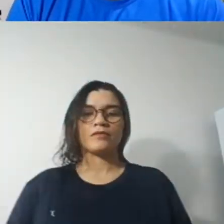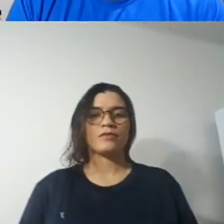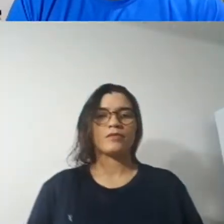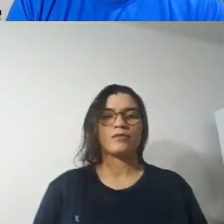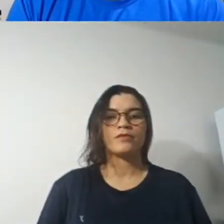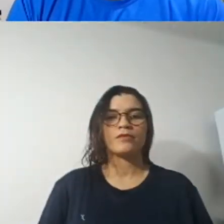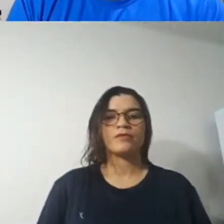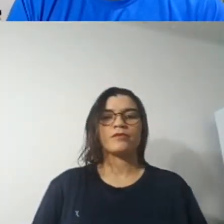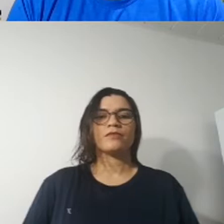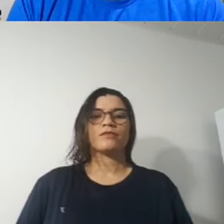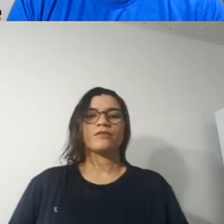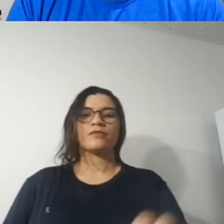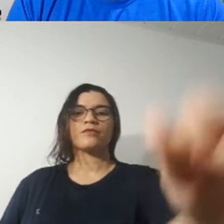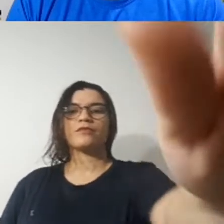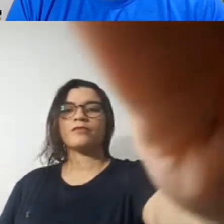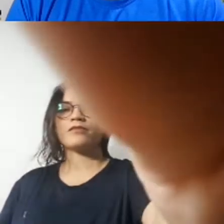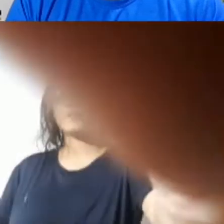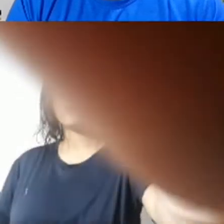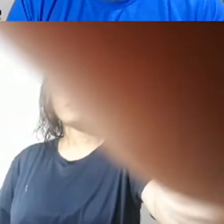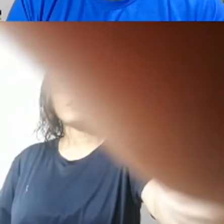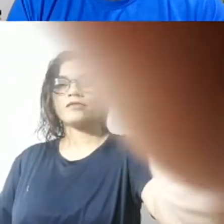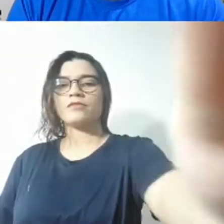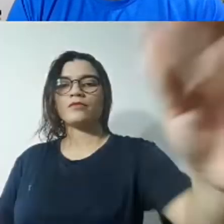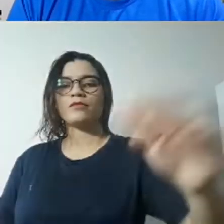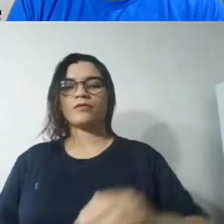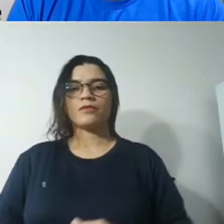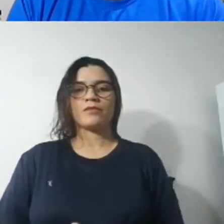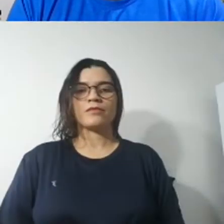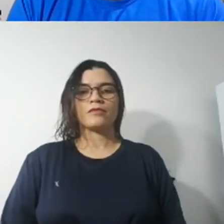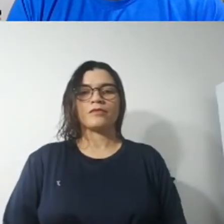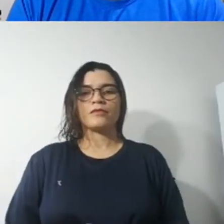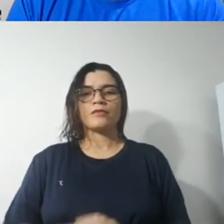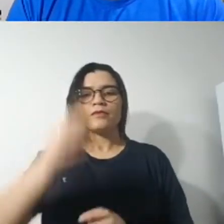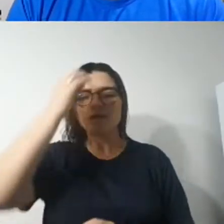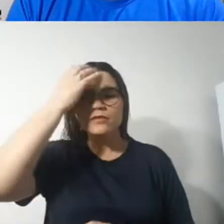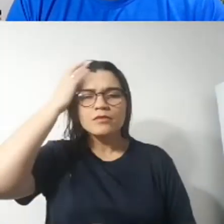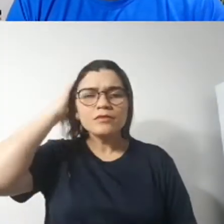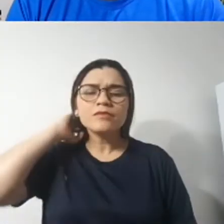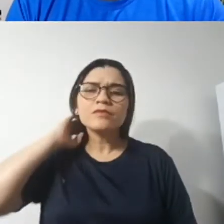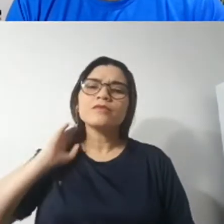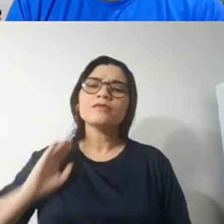este mundo sinto em mim.